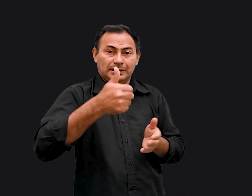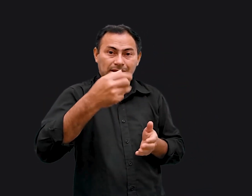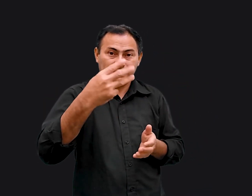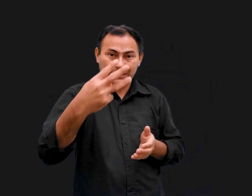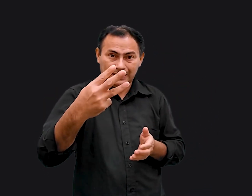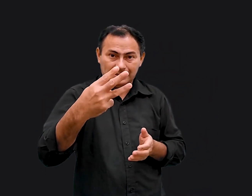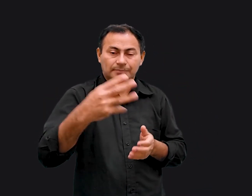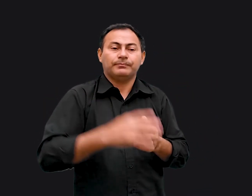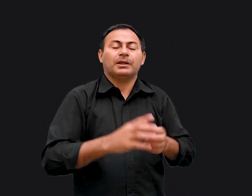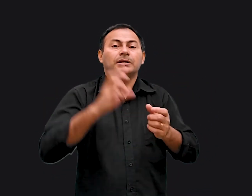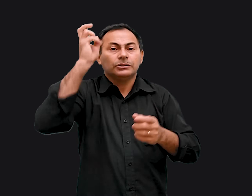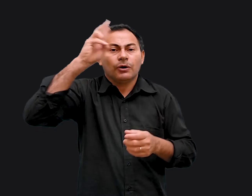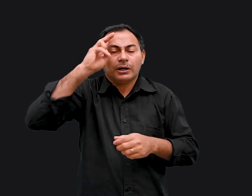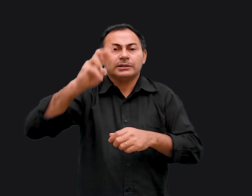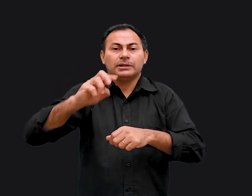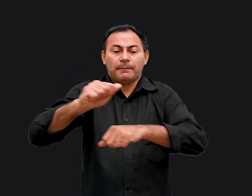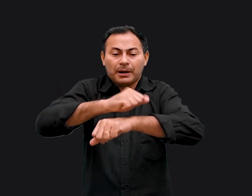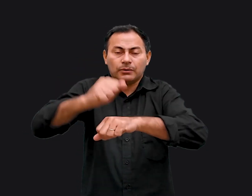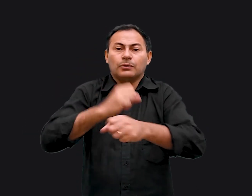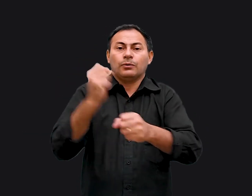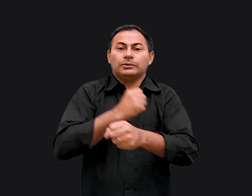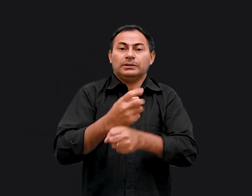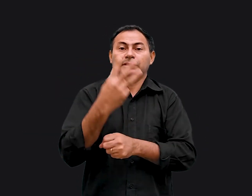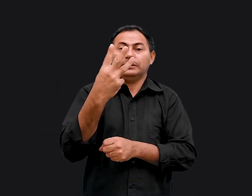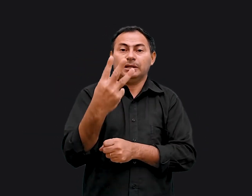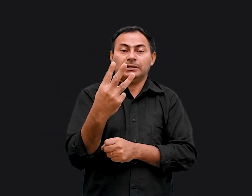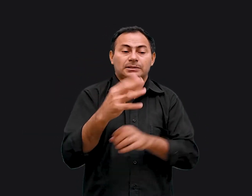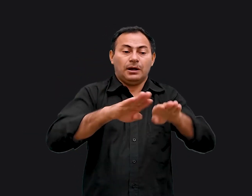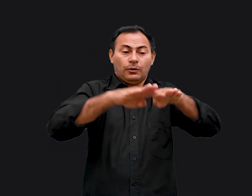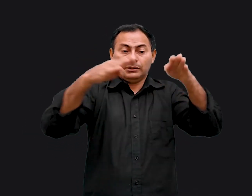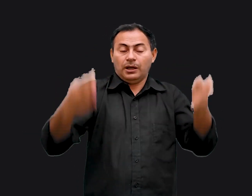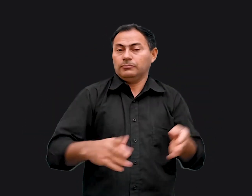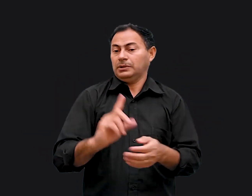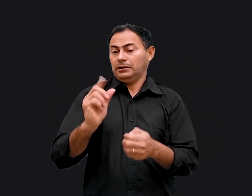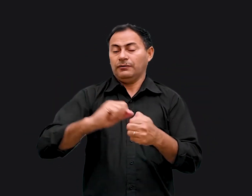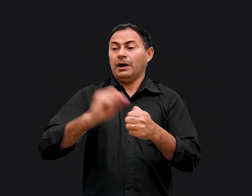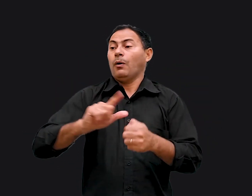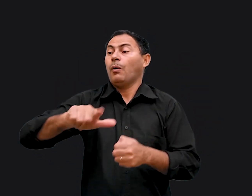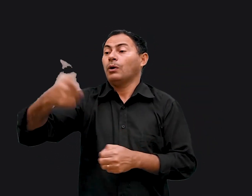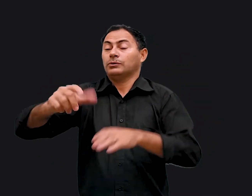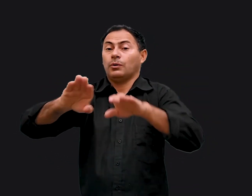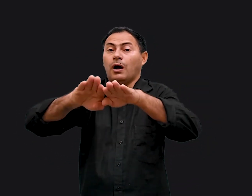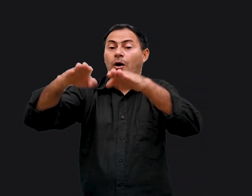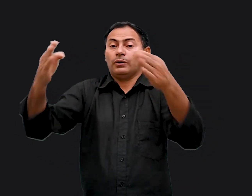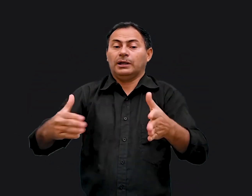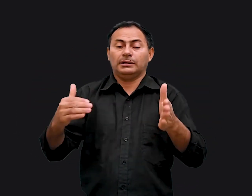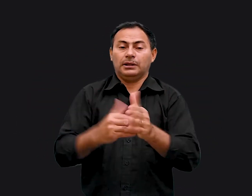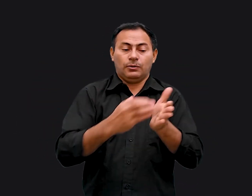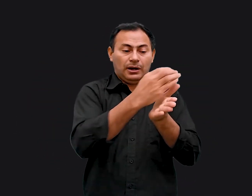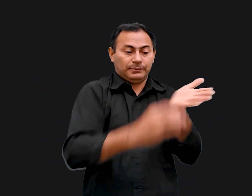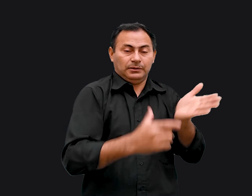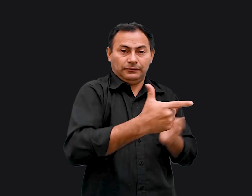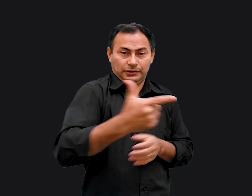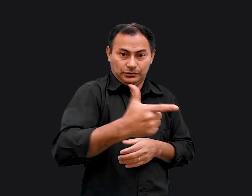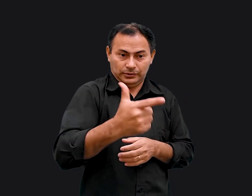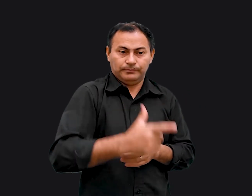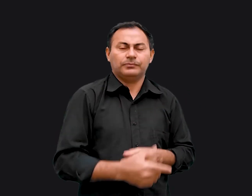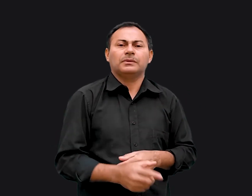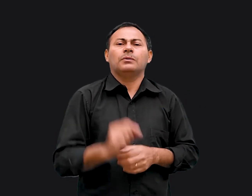primeiros capítulos da história de Abraão, ele construiu 3 altares. Ele não constrói outro altar até o capítulo 22. O que ele